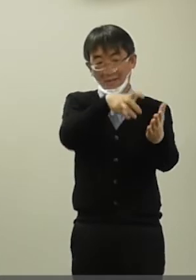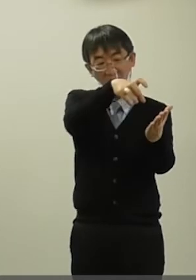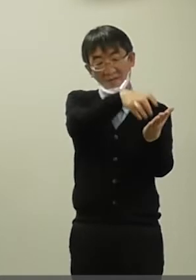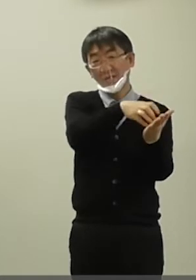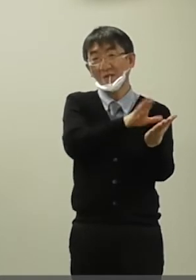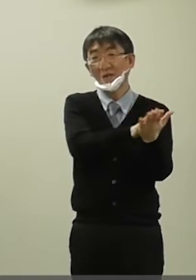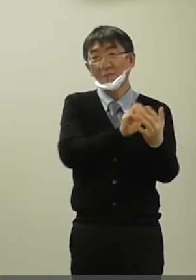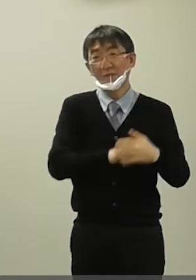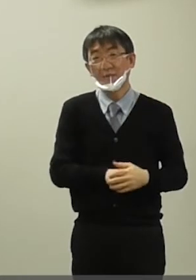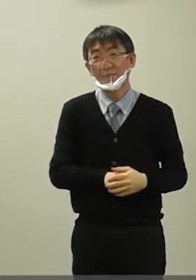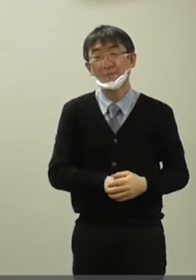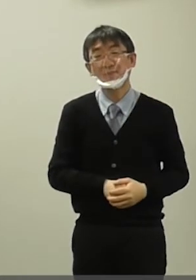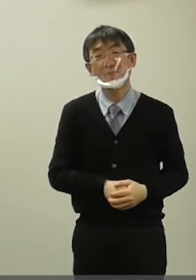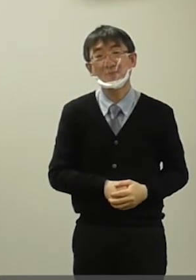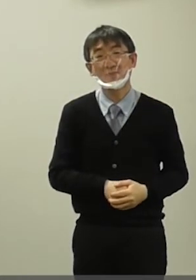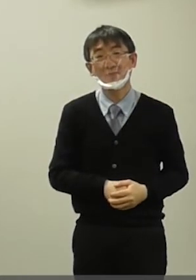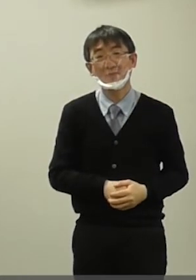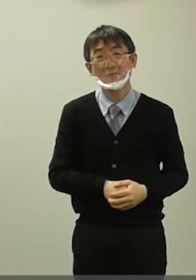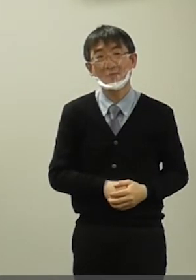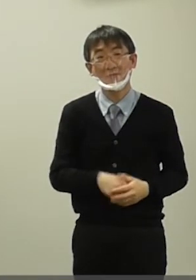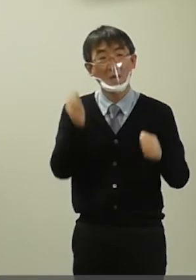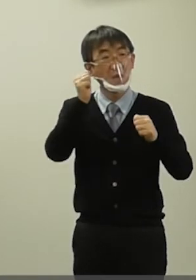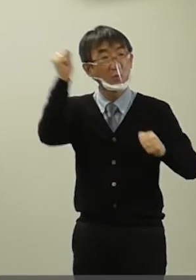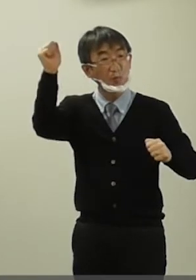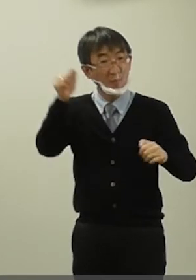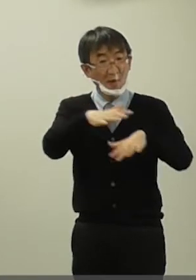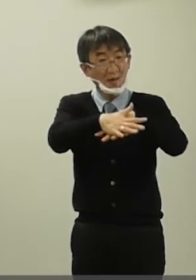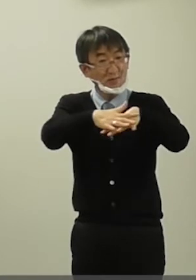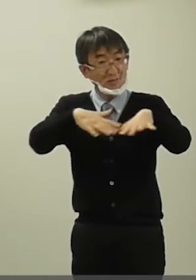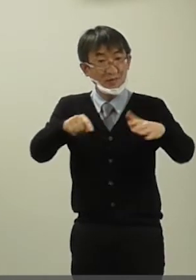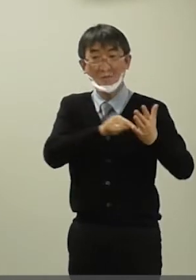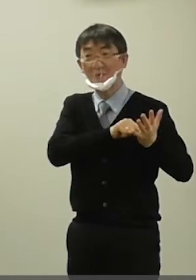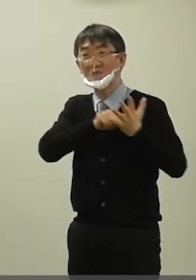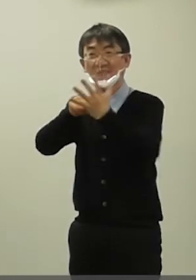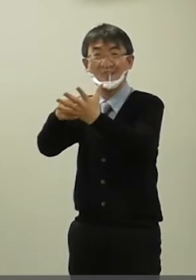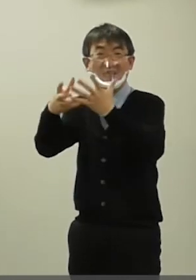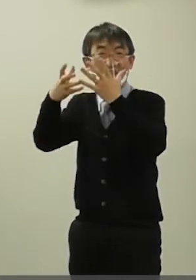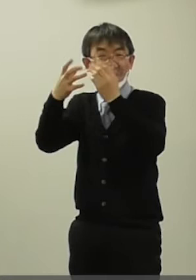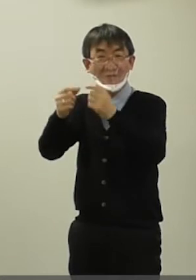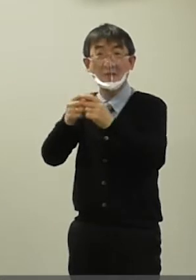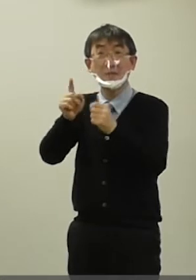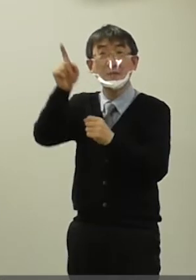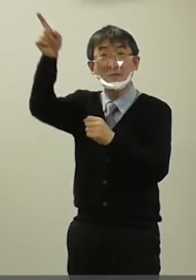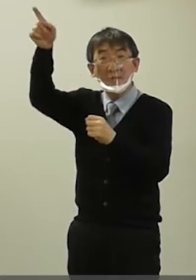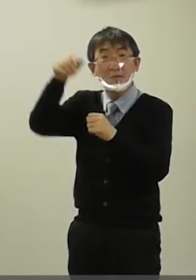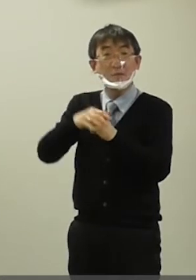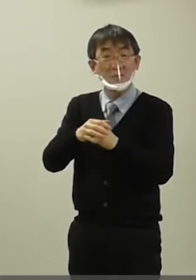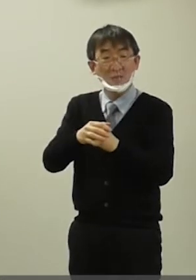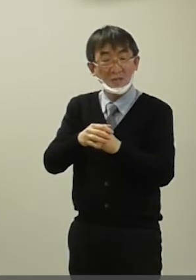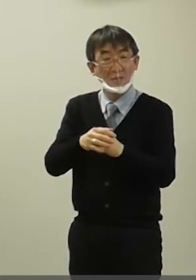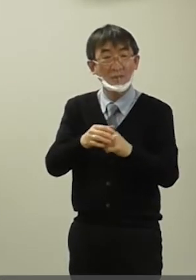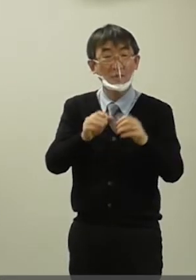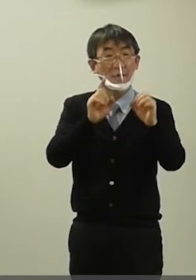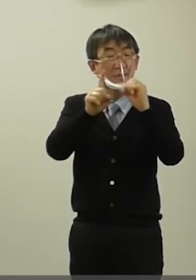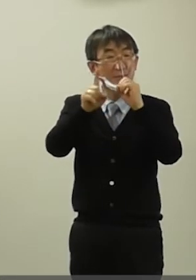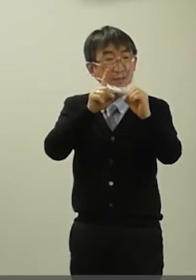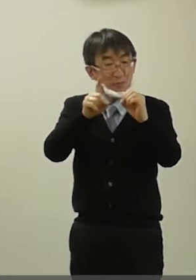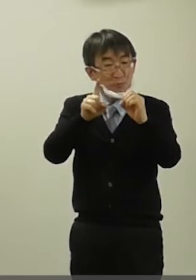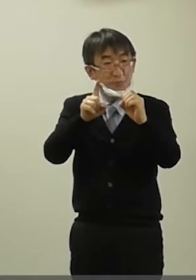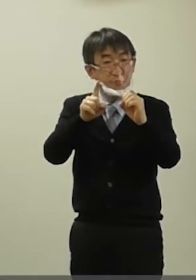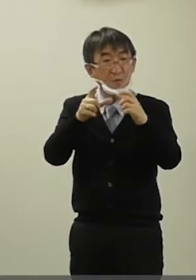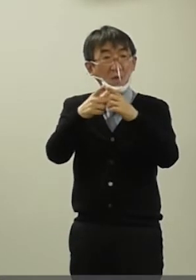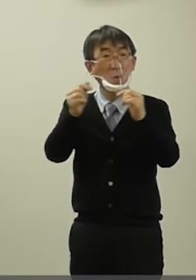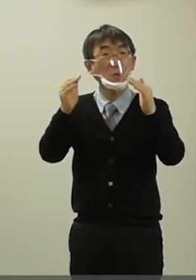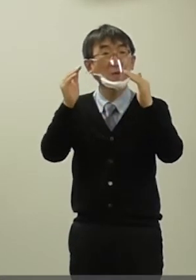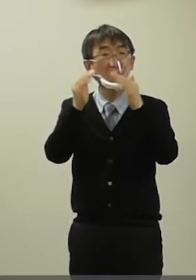ご承知のようにあのスーパーして新税貸して頂けたり口に沿いてデジタルでの施工化構想が発表されまし